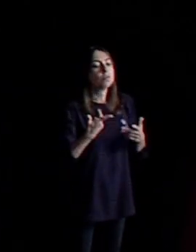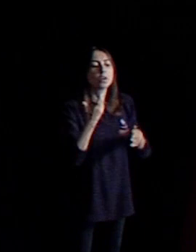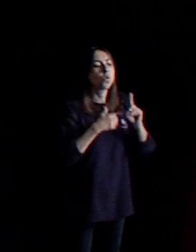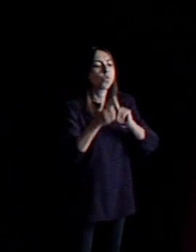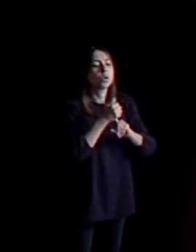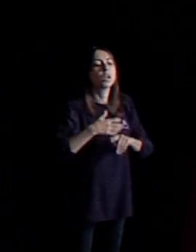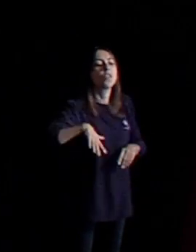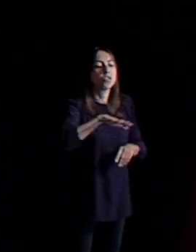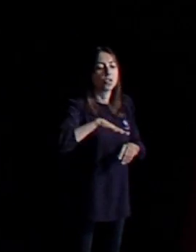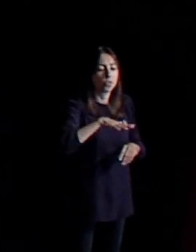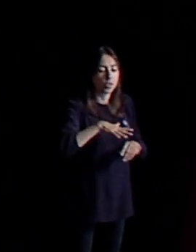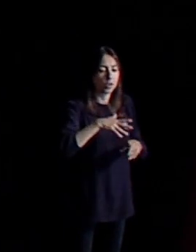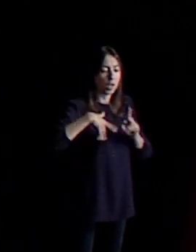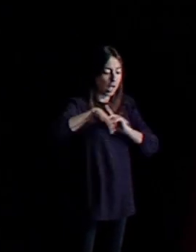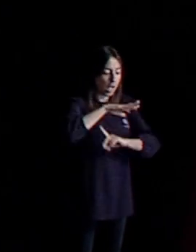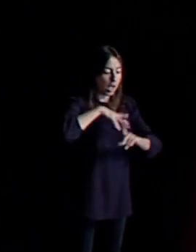Pues en áreas donde suelen estar